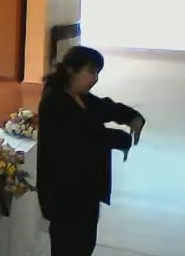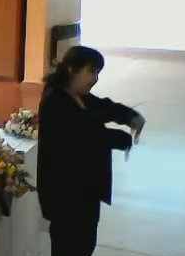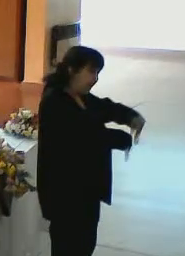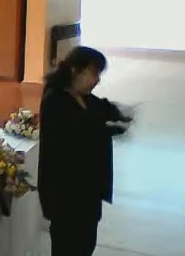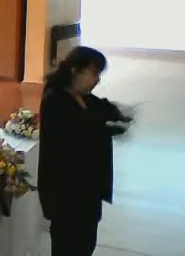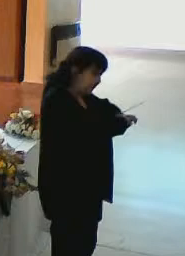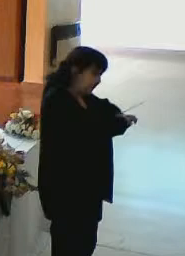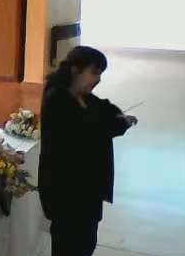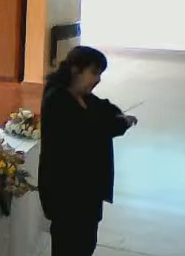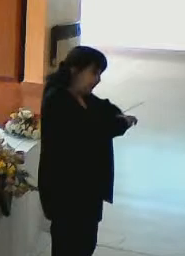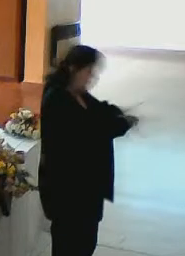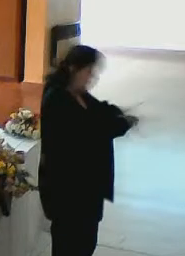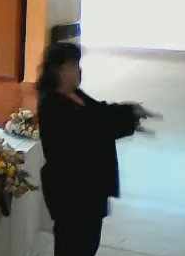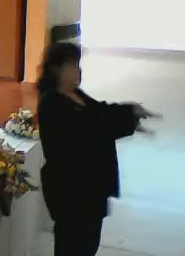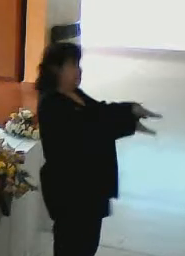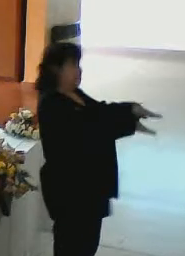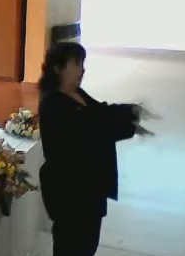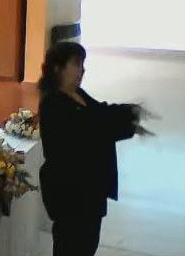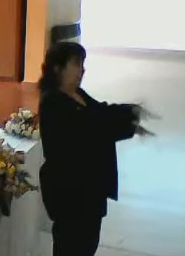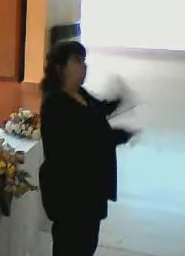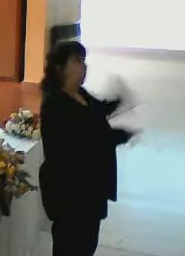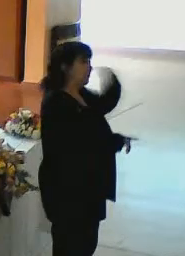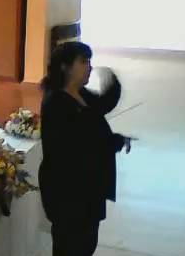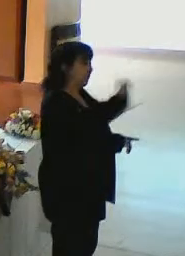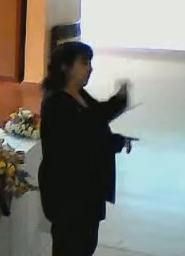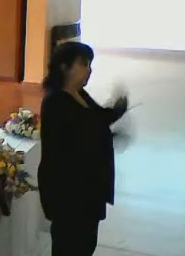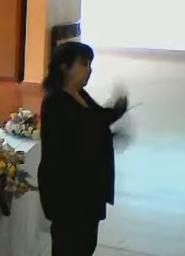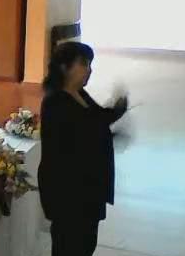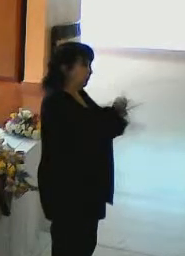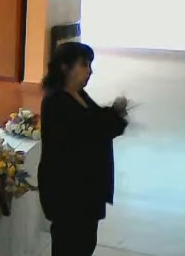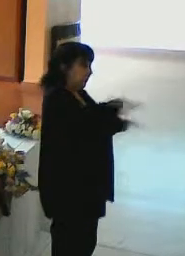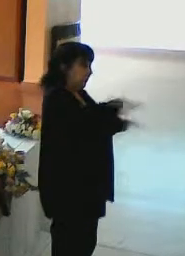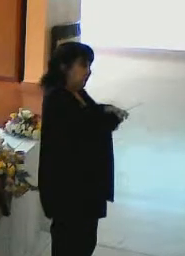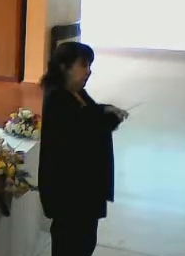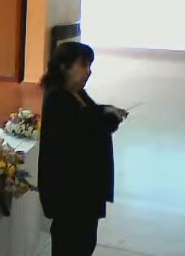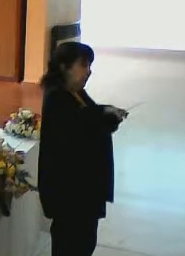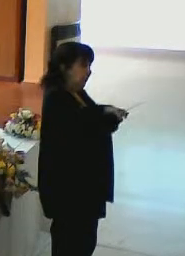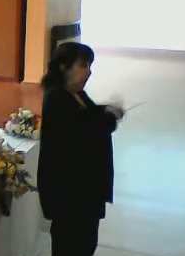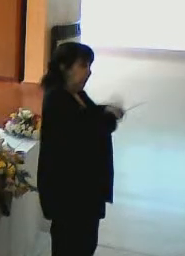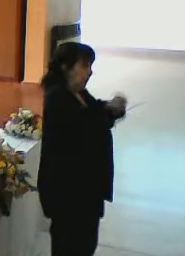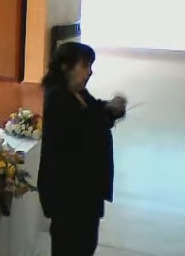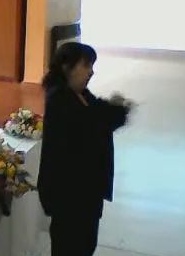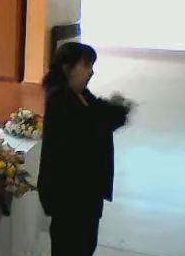Luego el niño tiene 7 meses y no se sienta, y así va progresando,